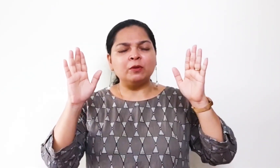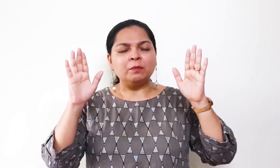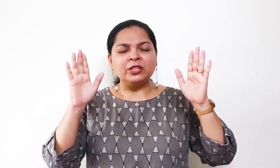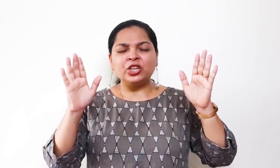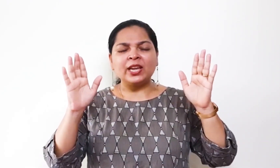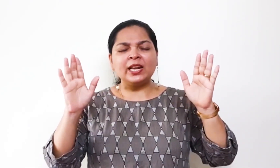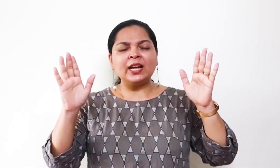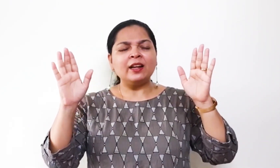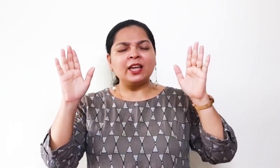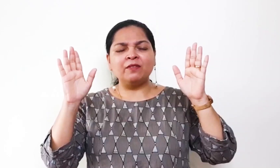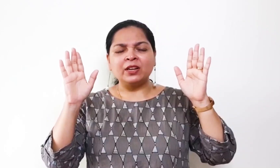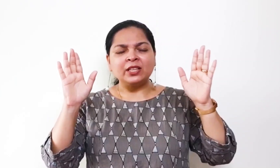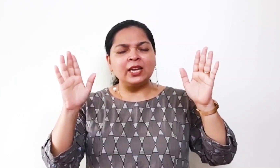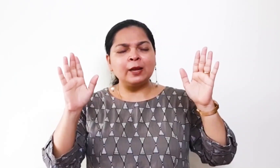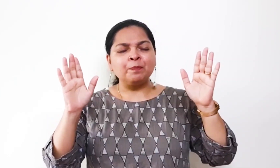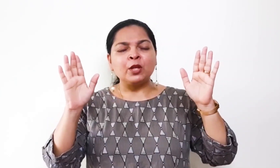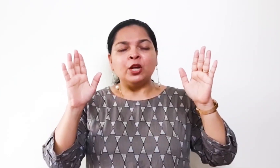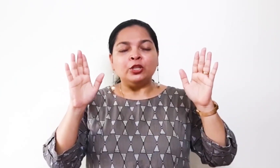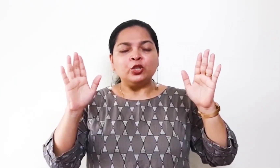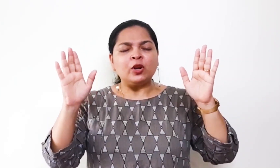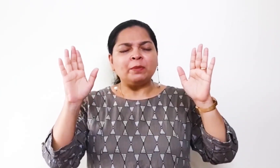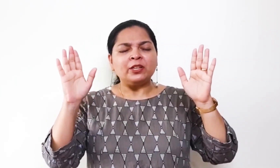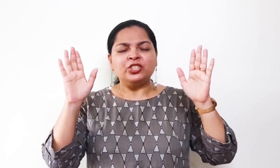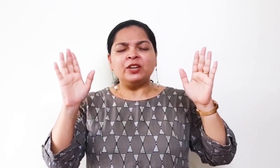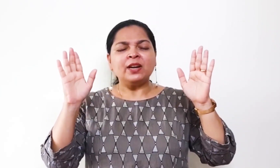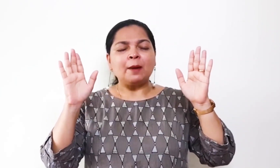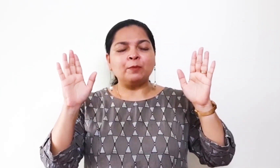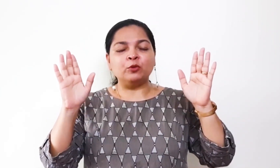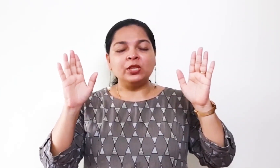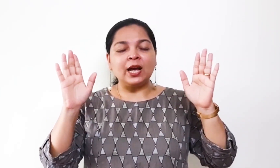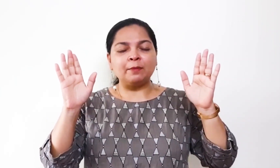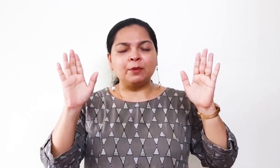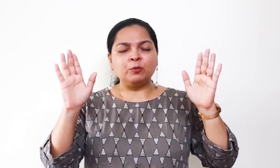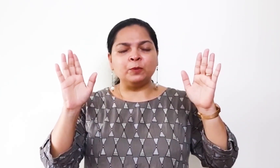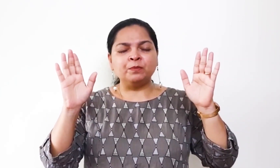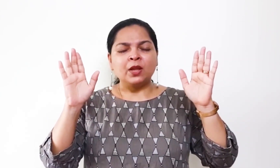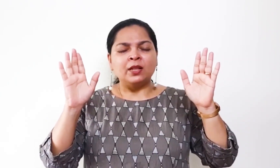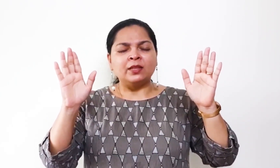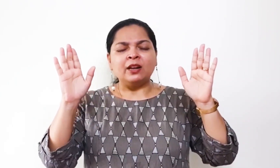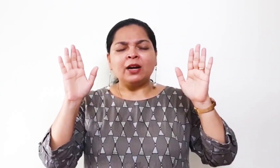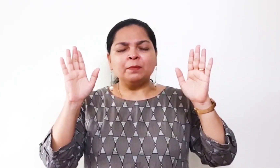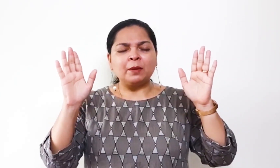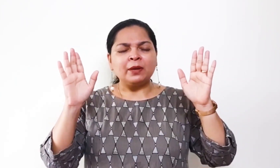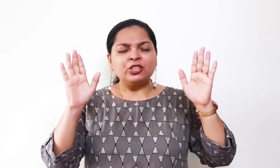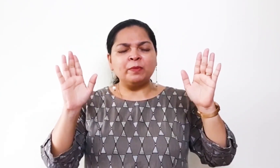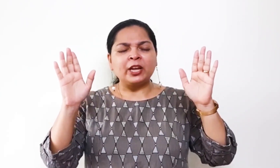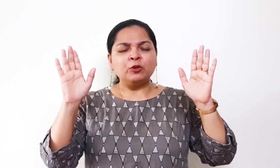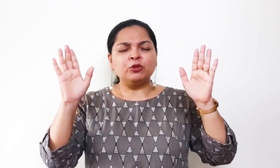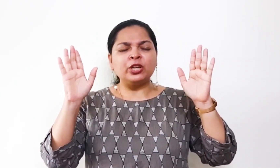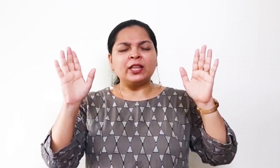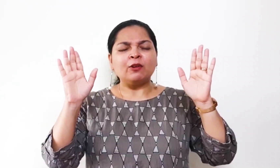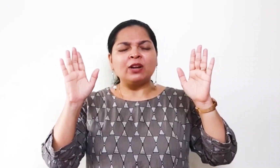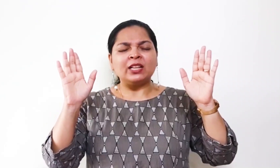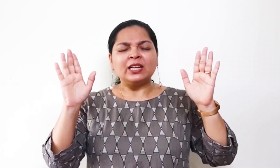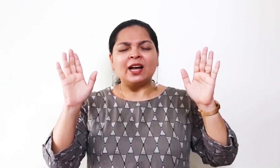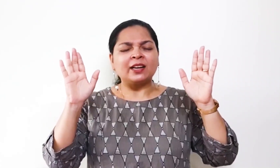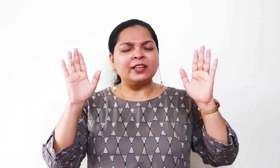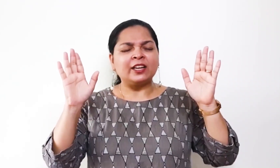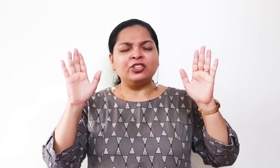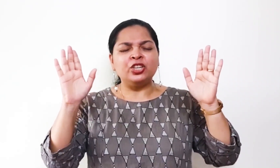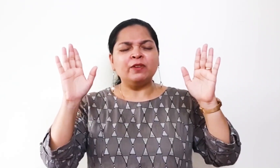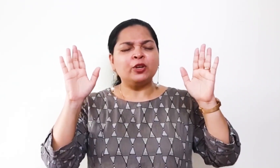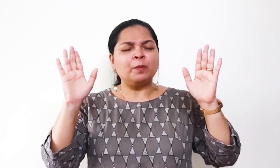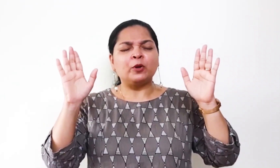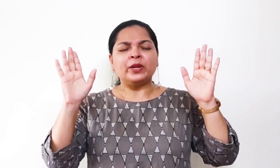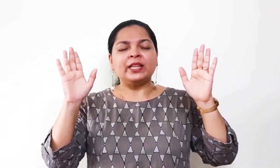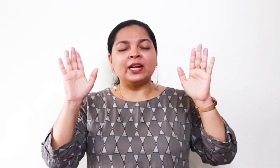उस बच्चे के लिए, हर एक व्यक्ति के लिए जिन्होंने अपना जीवन आपको दिया है प्रभु। धन्यवाद परमेश्वर, मैं कहती हूँ शैतान और अंधकार का